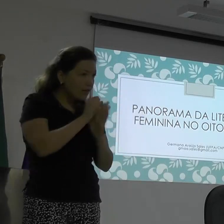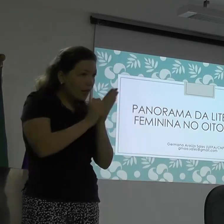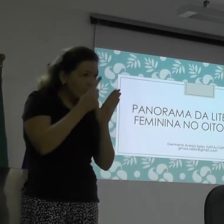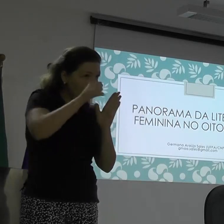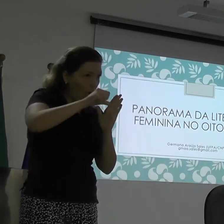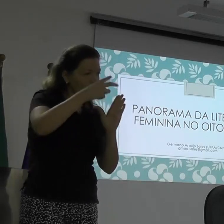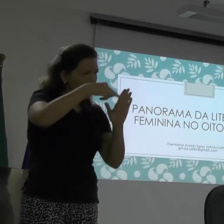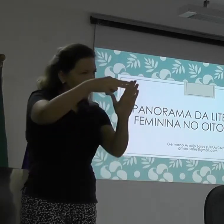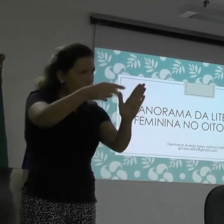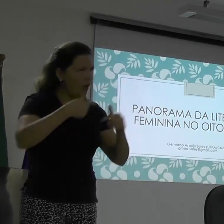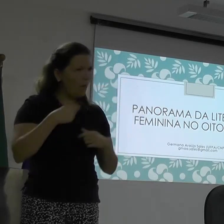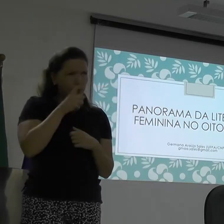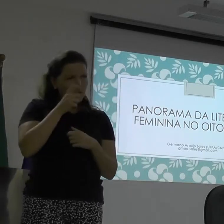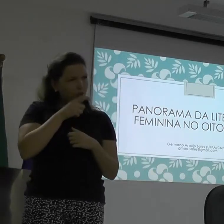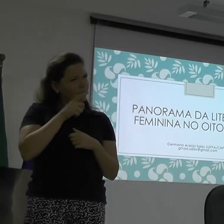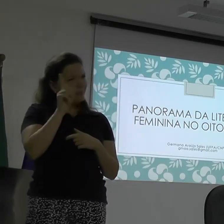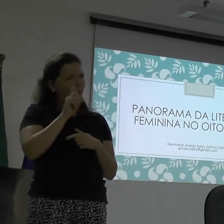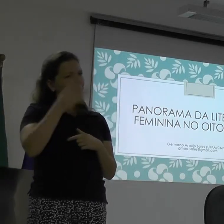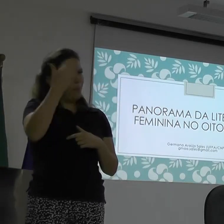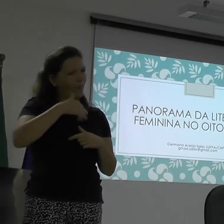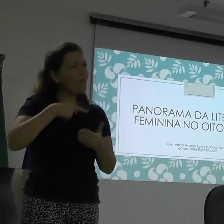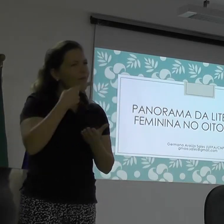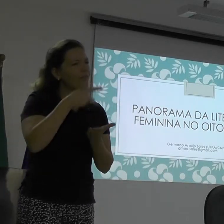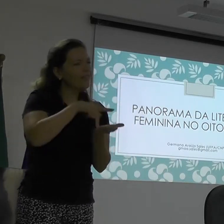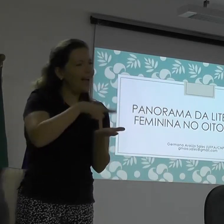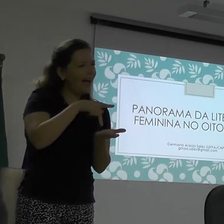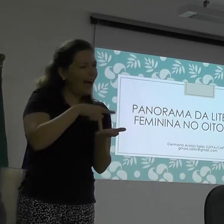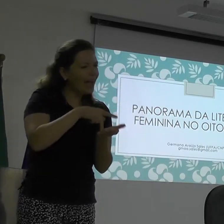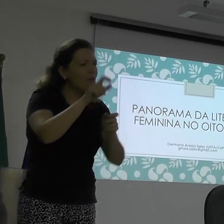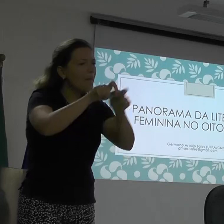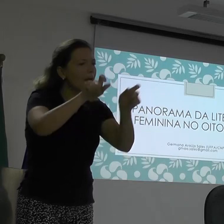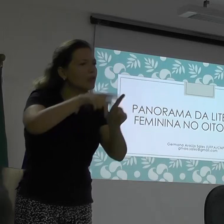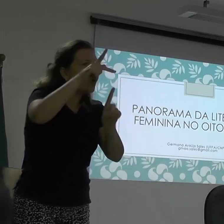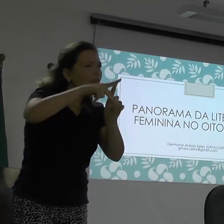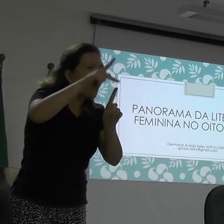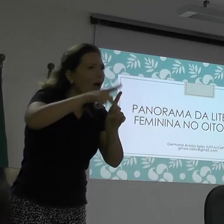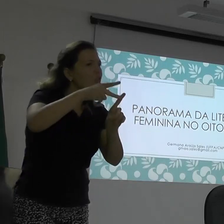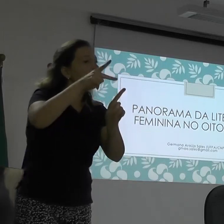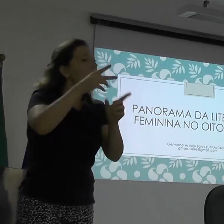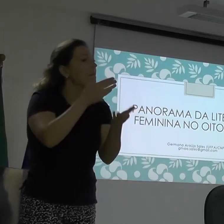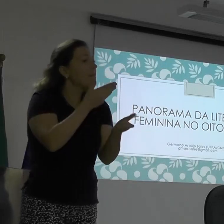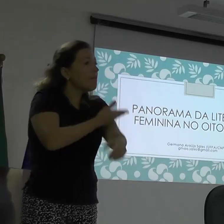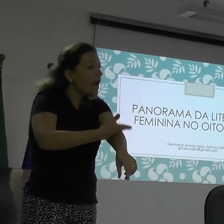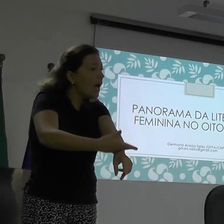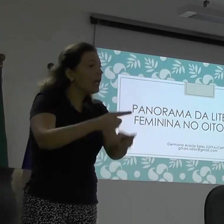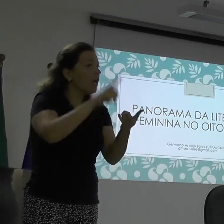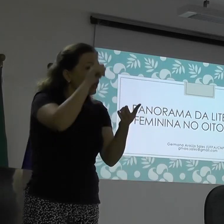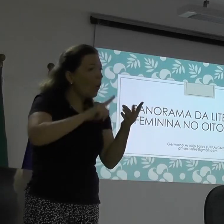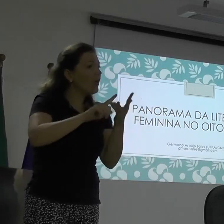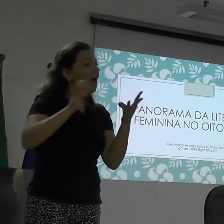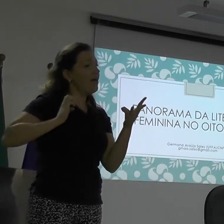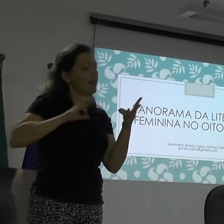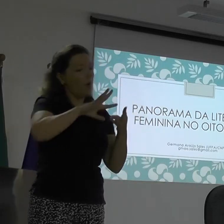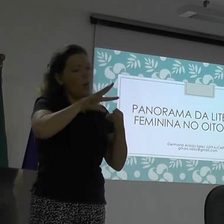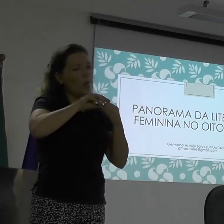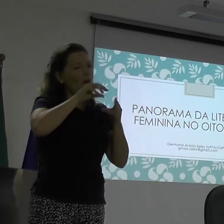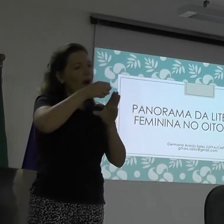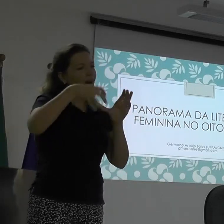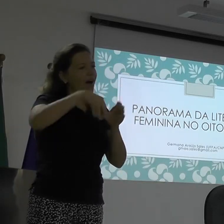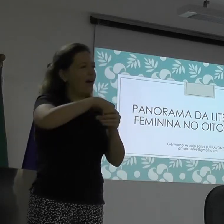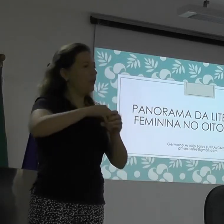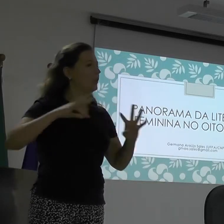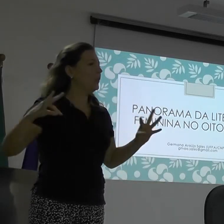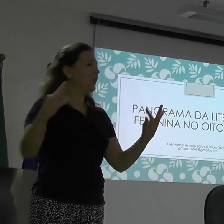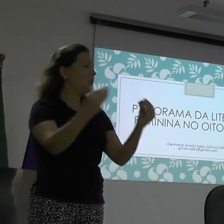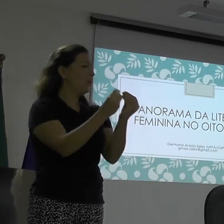estou mentindo. As personagens eram brancas, loiras e ricas. Então, era vamos dizer